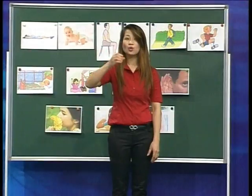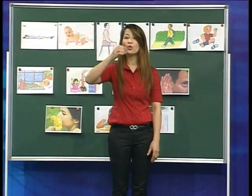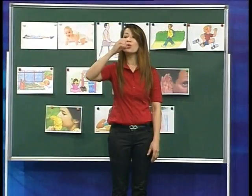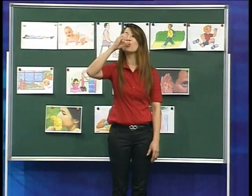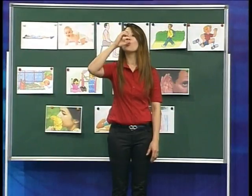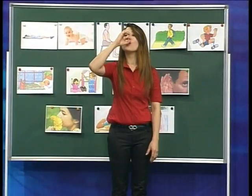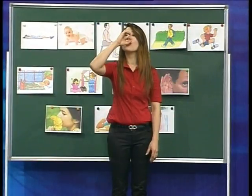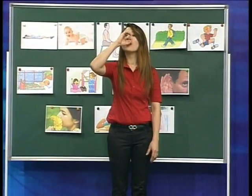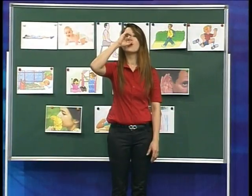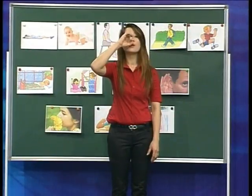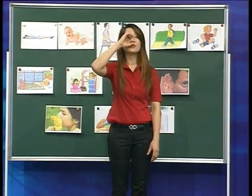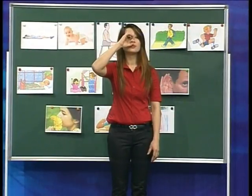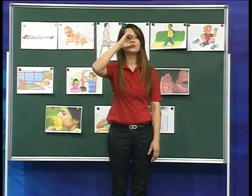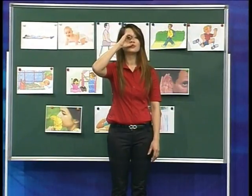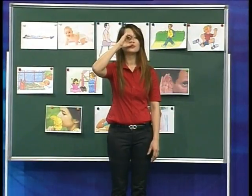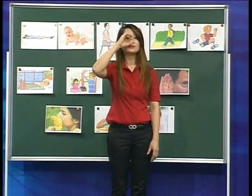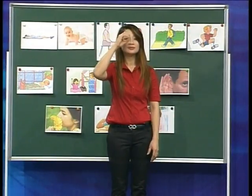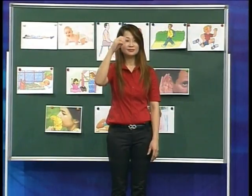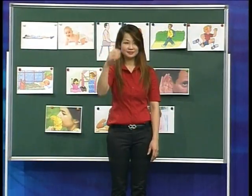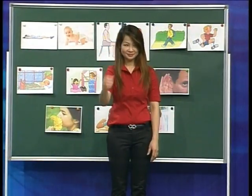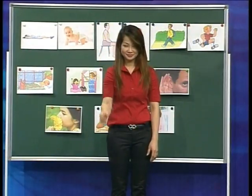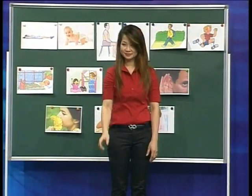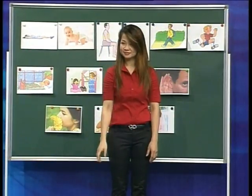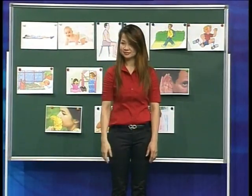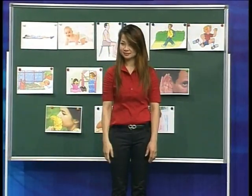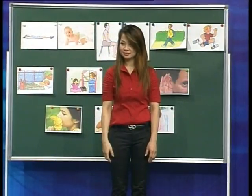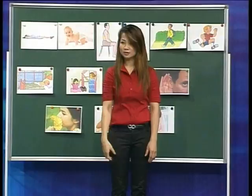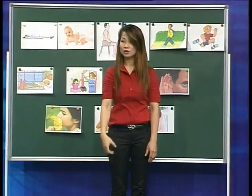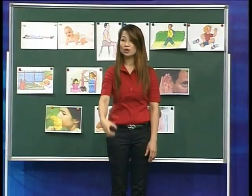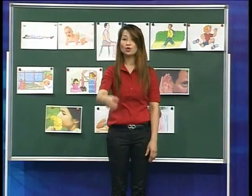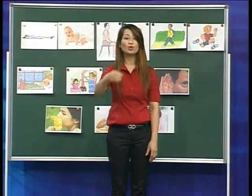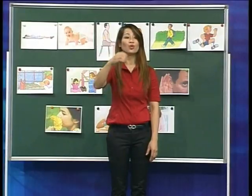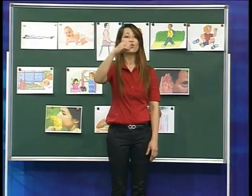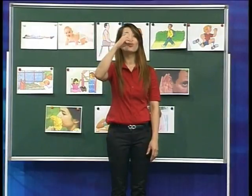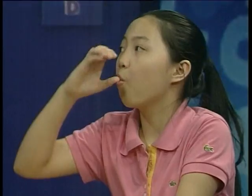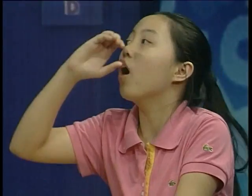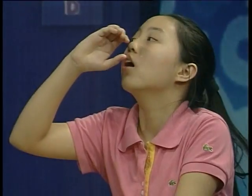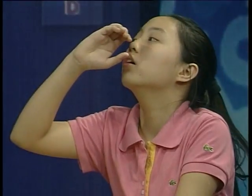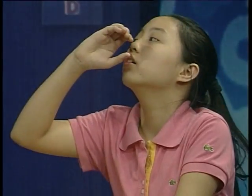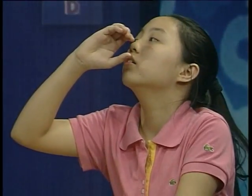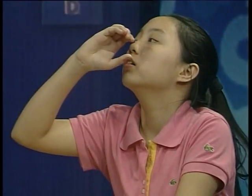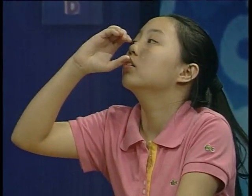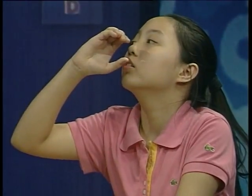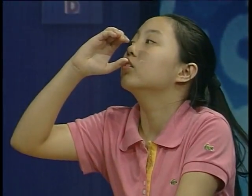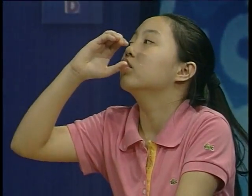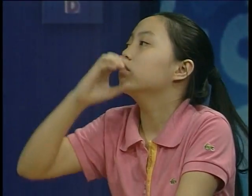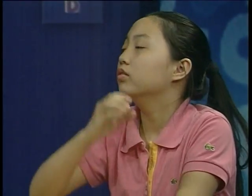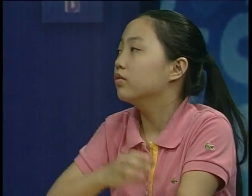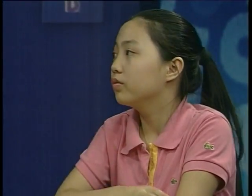À đó là uống Mình hãy cùng học ký hiệu uống Tay phải để trụ cái ngón tay cờ Lòng bàn tay hướng vào trong Đặt trước ngực Sau đó di chuyển lên sát